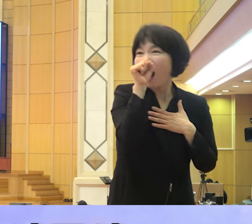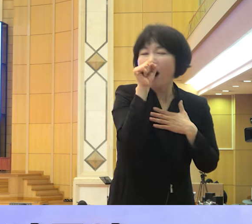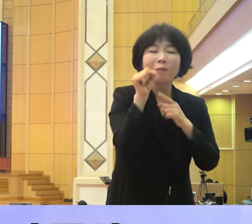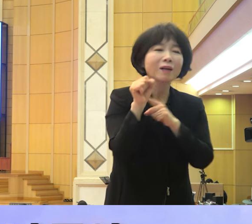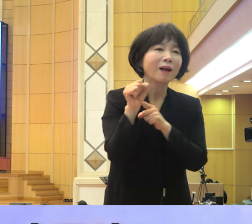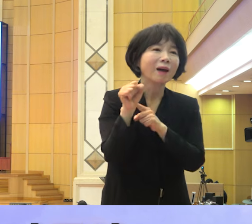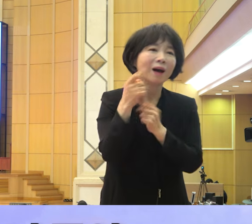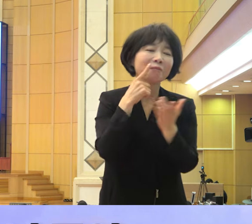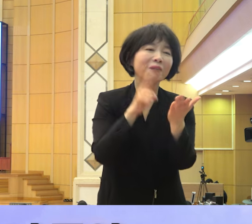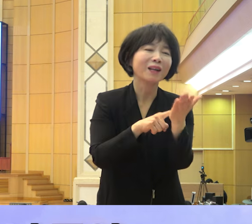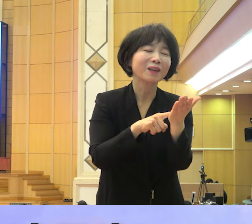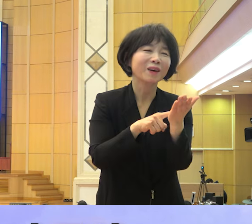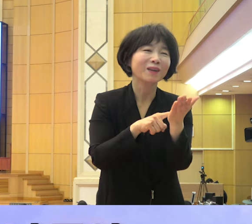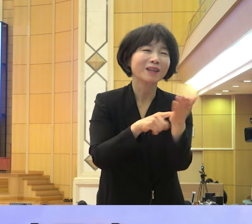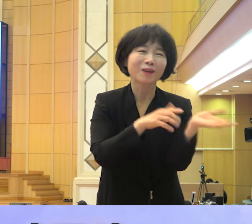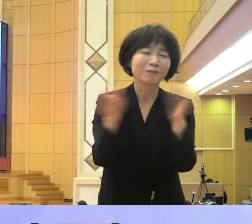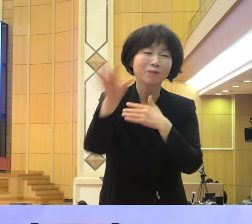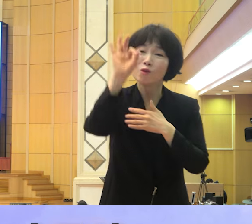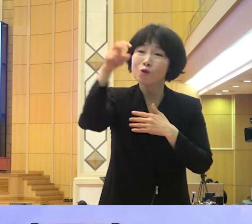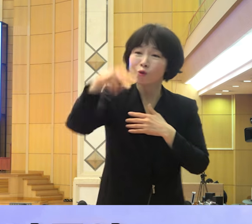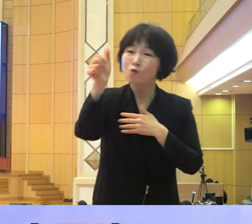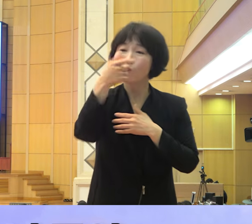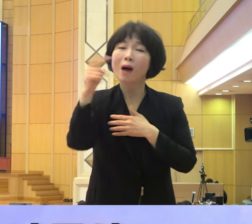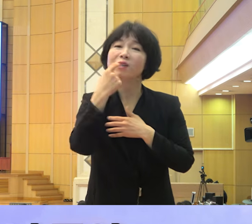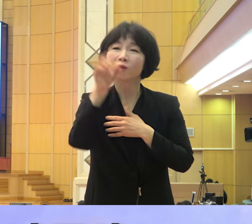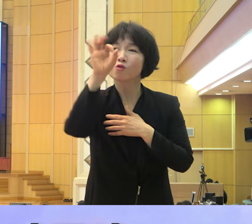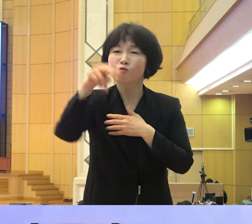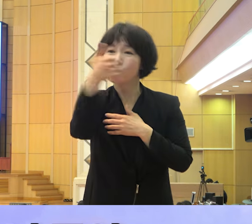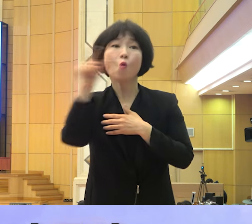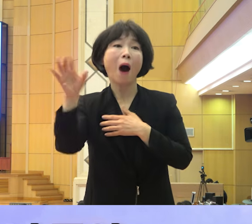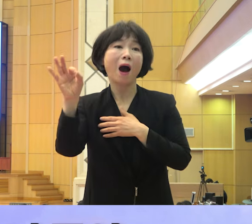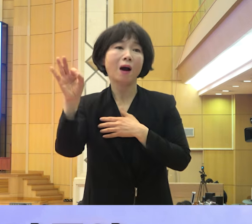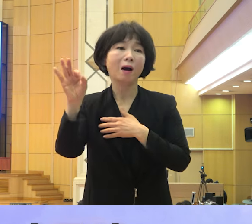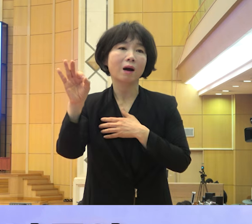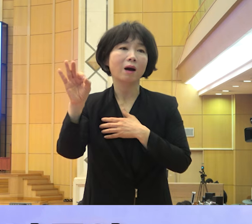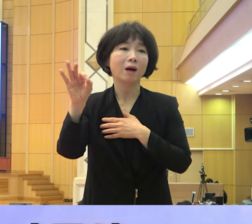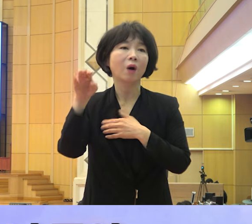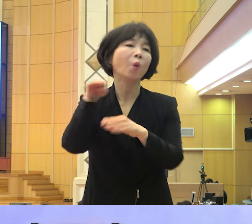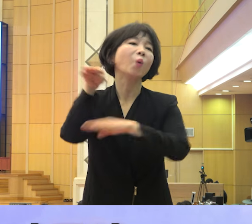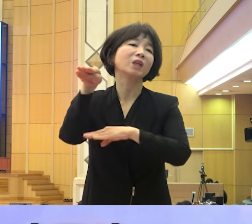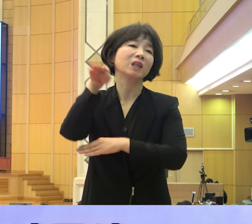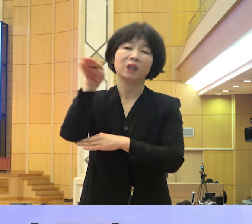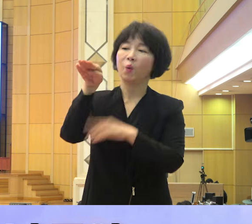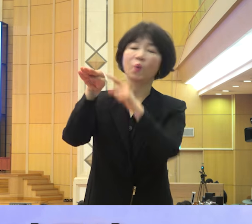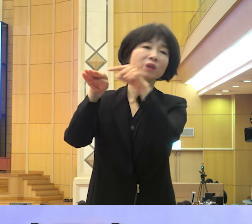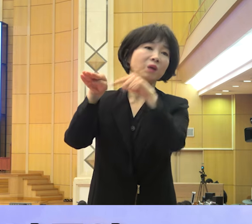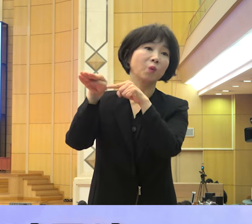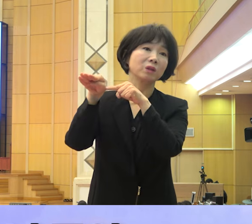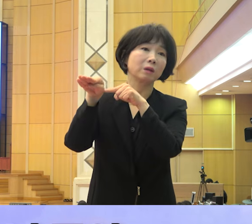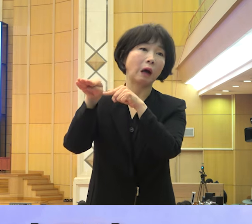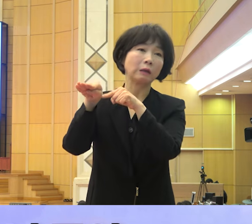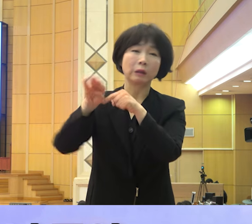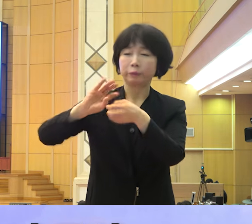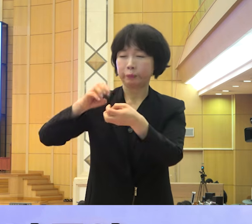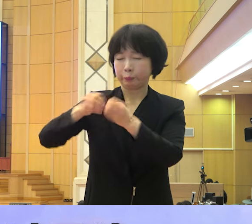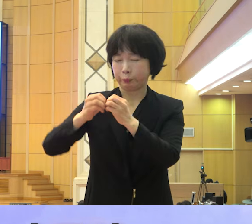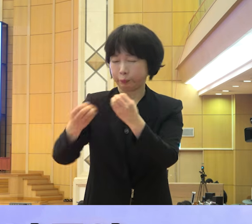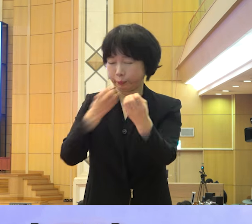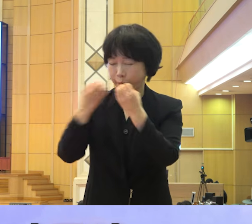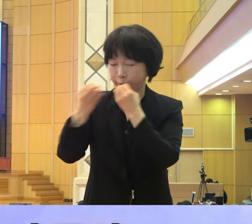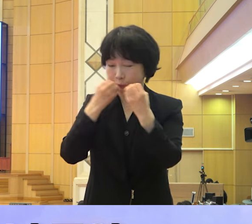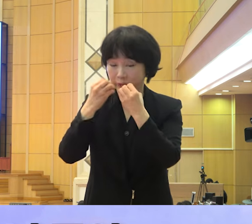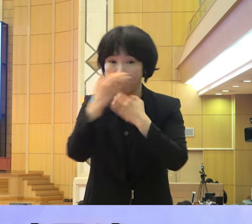아미노산이라고 하는, 소위 유황 아미노산이라고 하는 것인데, 이것을 먹게 되면